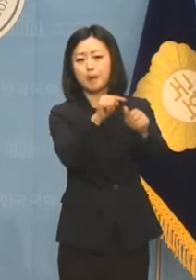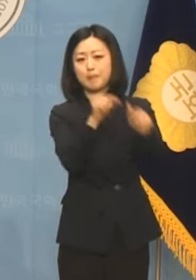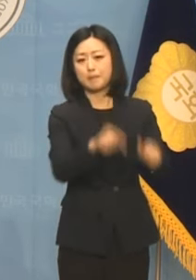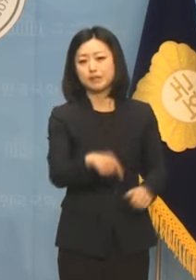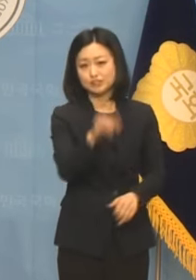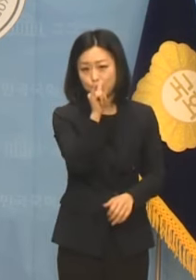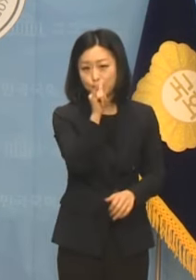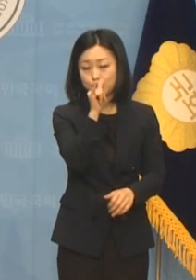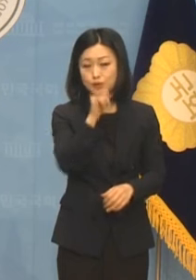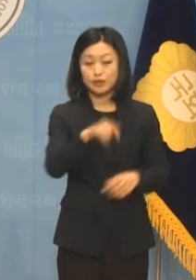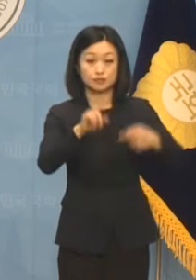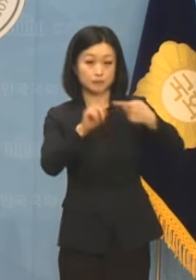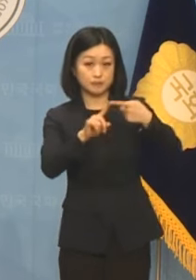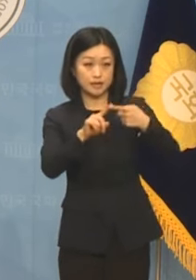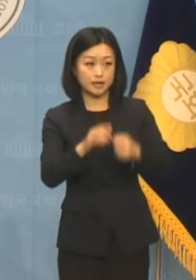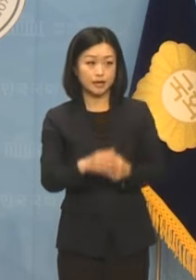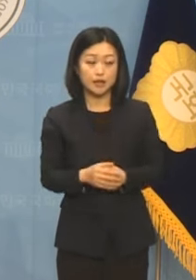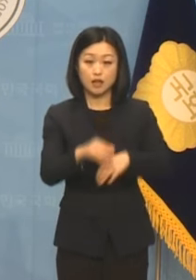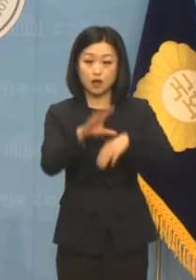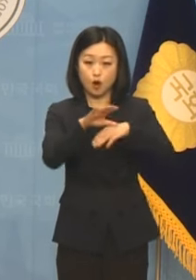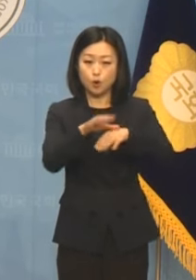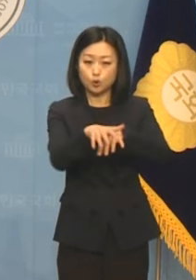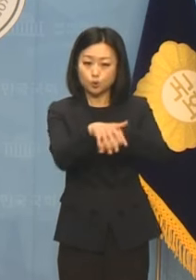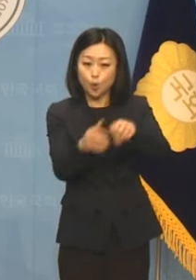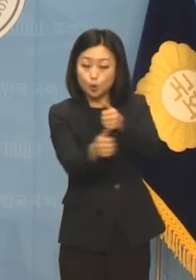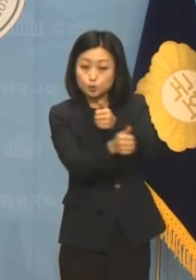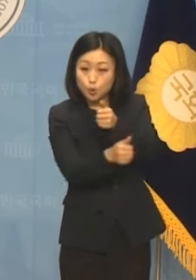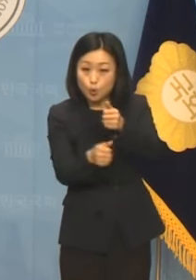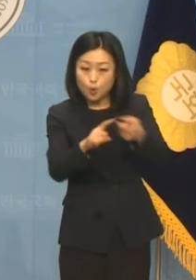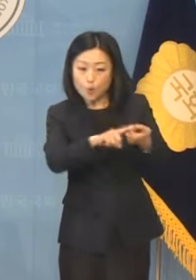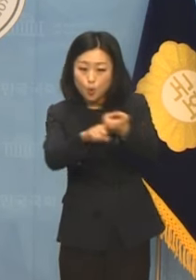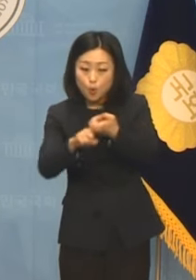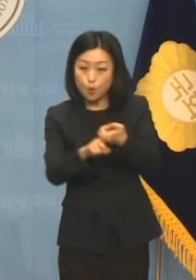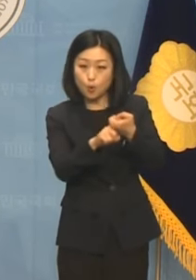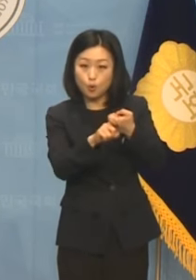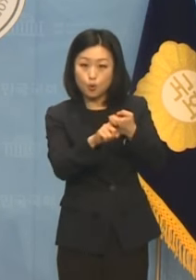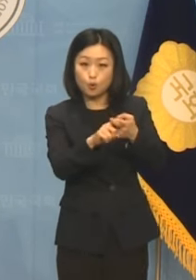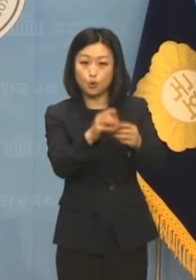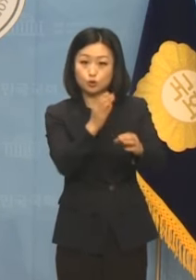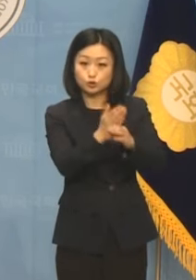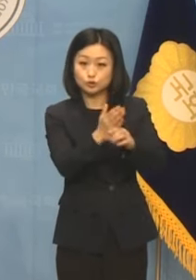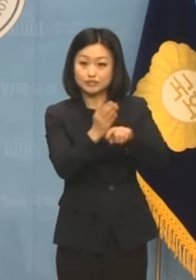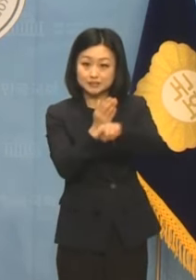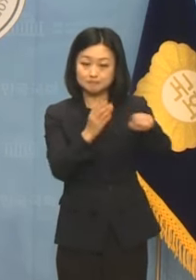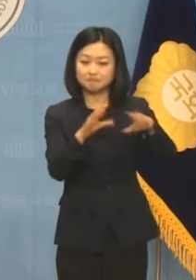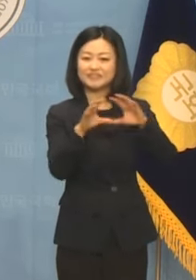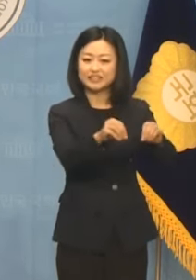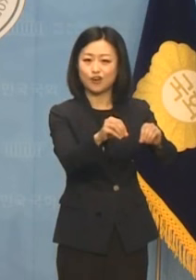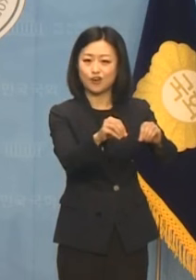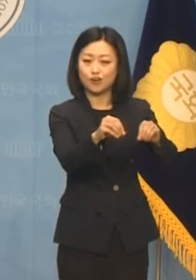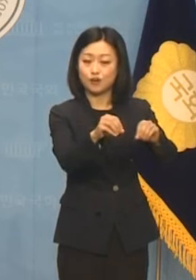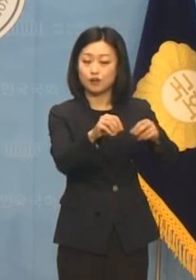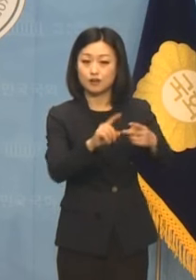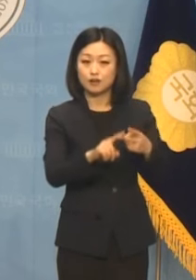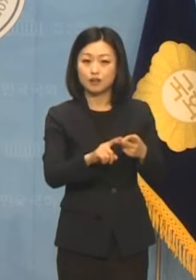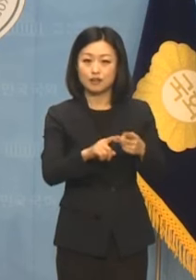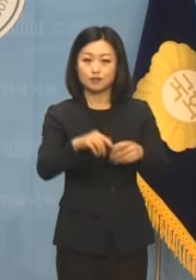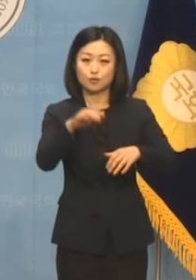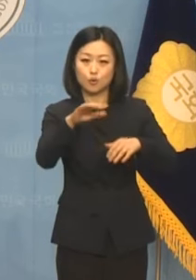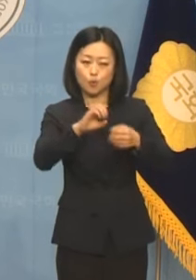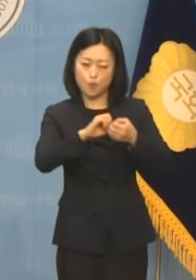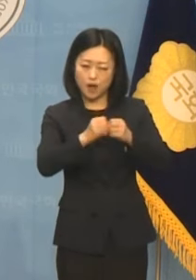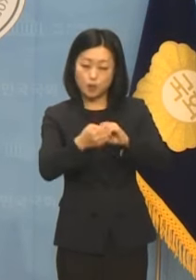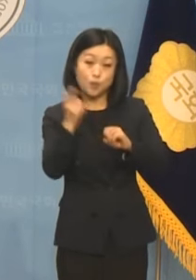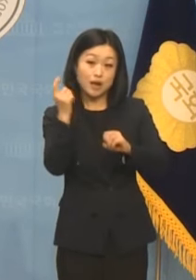정상 우선 과제로 언론노조 KBS 본부 노조 중심의 노형 방송 단절 불공정 편파 외곡